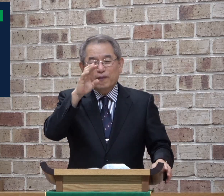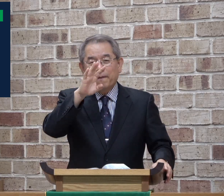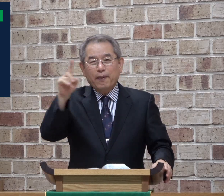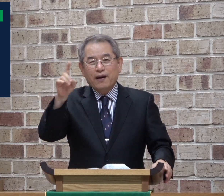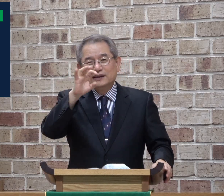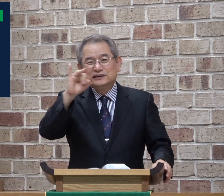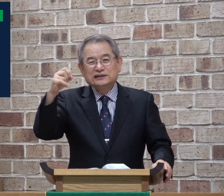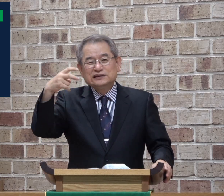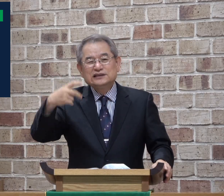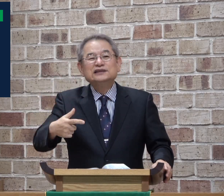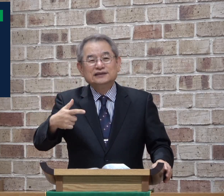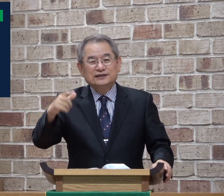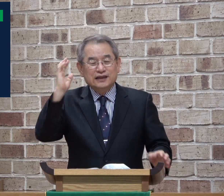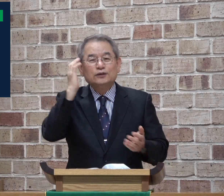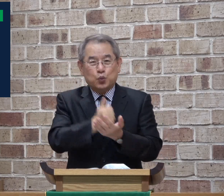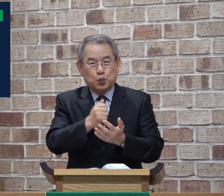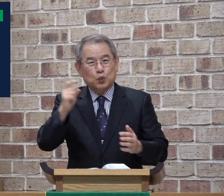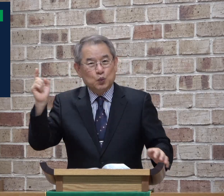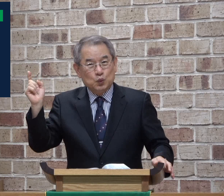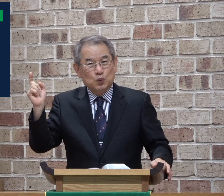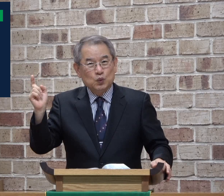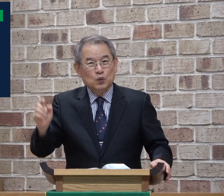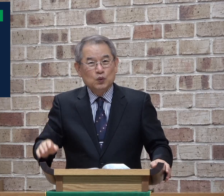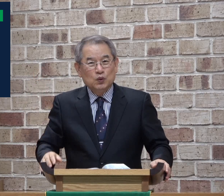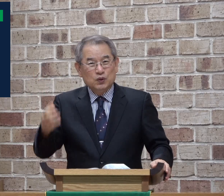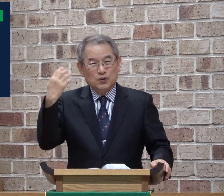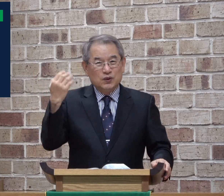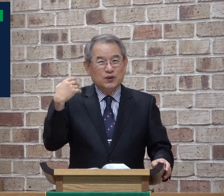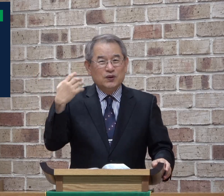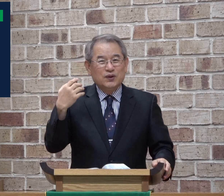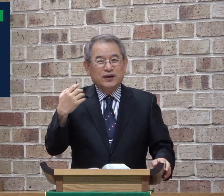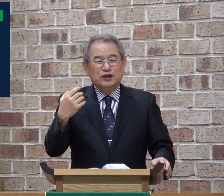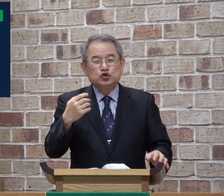지금 현재 미국의 대통령은 바이든 대통령입니다.